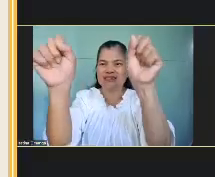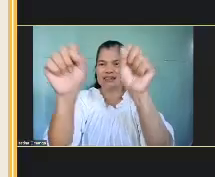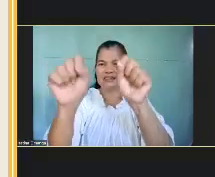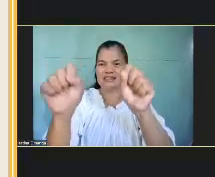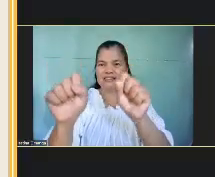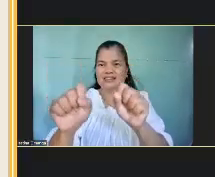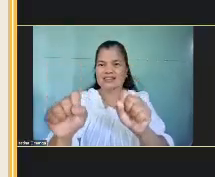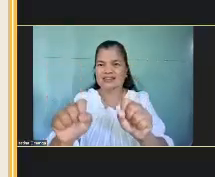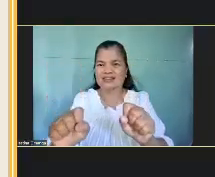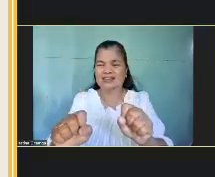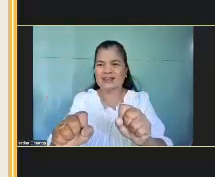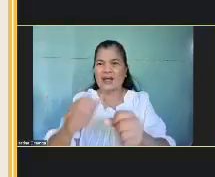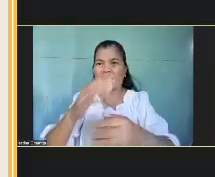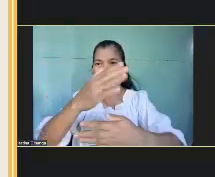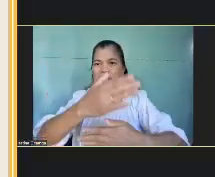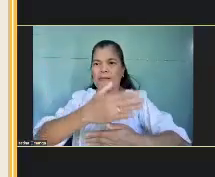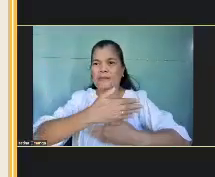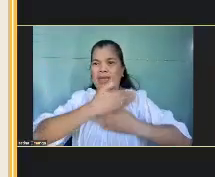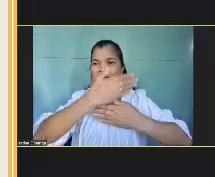season.